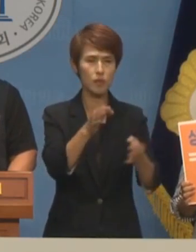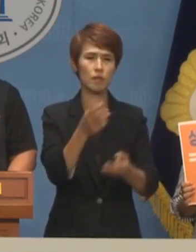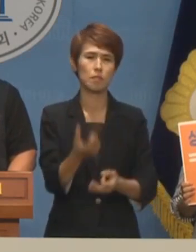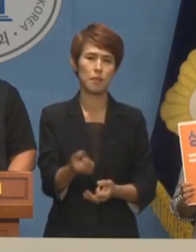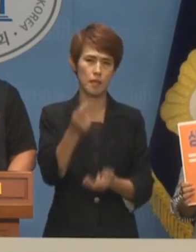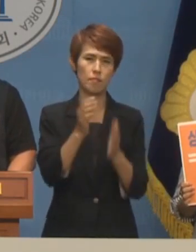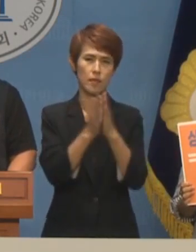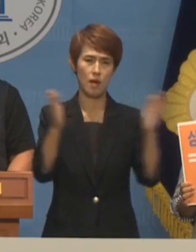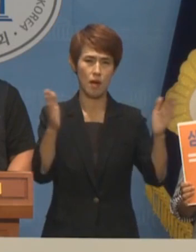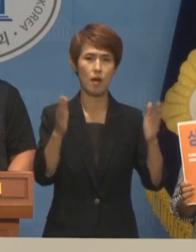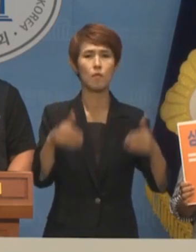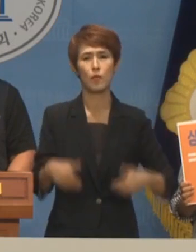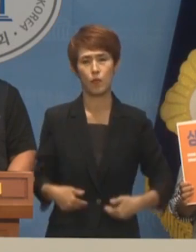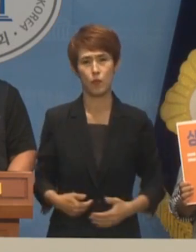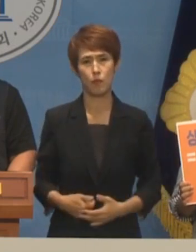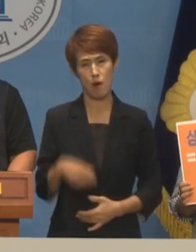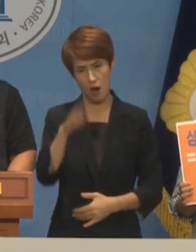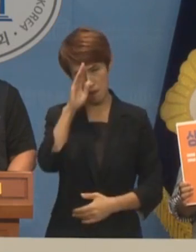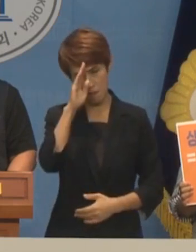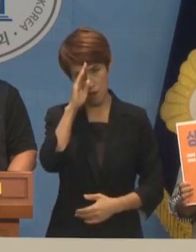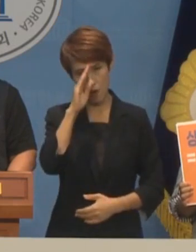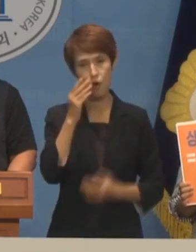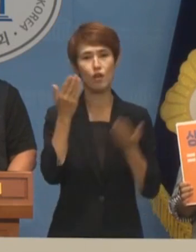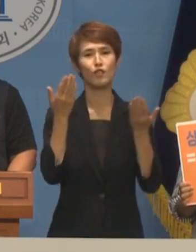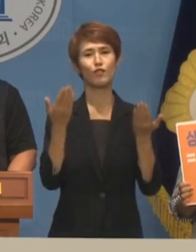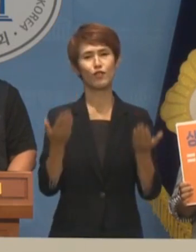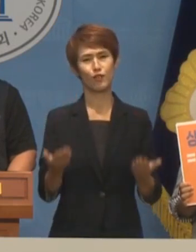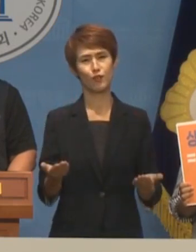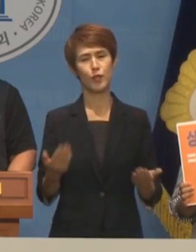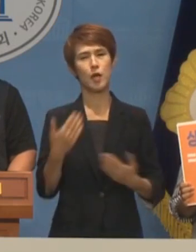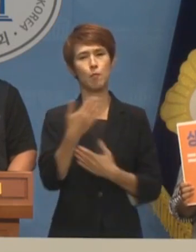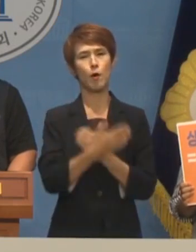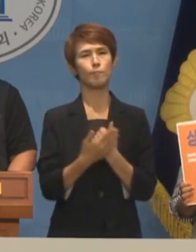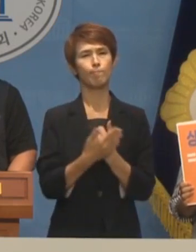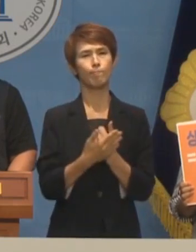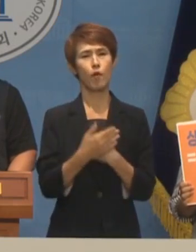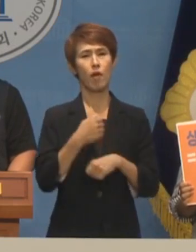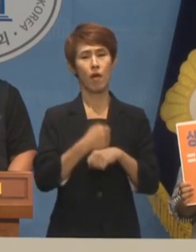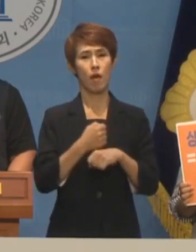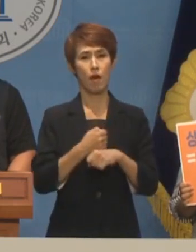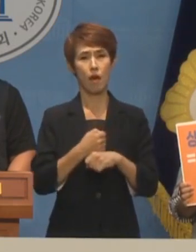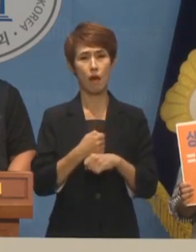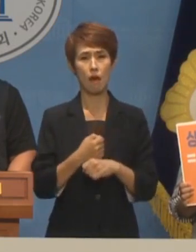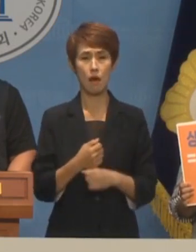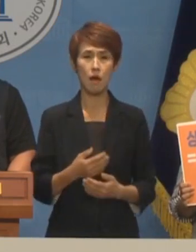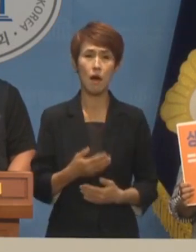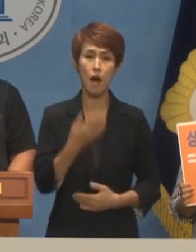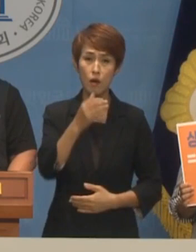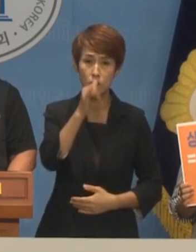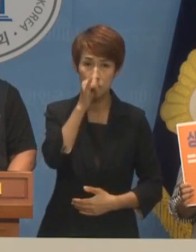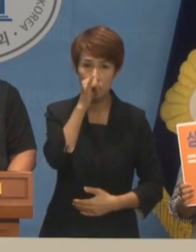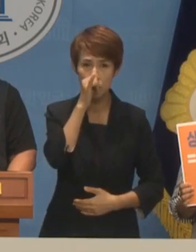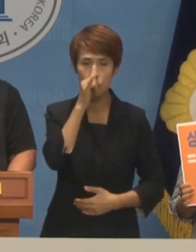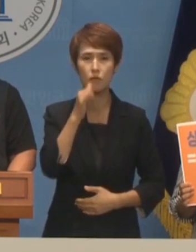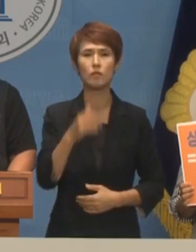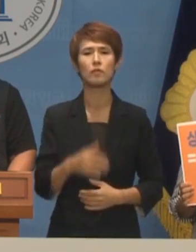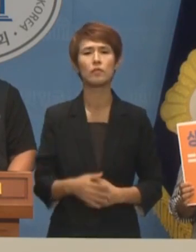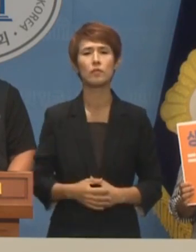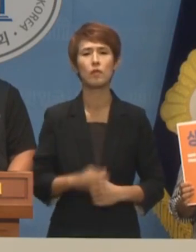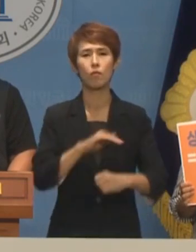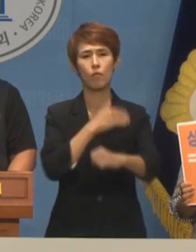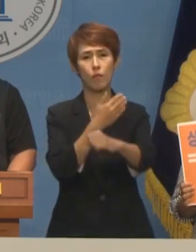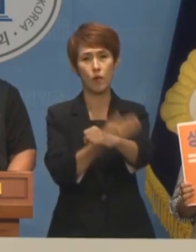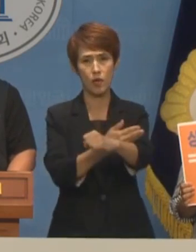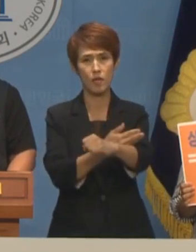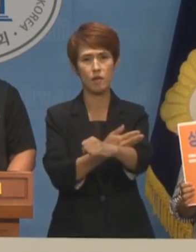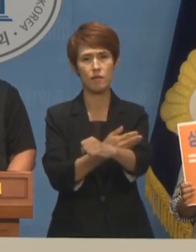시행하여 마음 편히 아프면 쉬면서 자기 몸을 치료받고 아픈 몸을 돌볼 수 있는 국민적